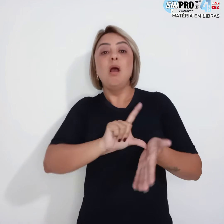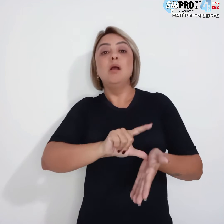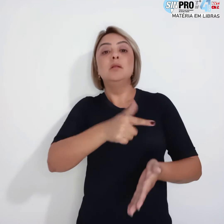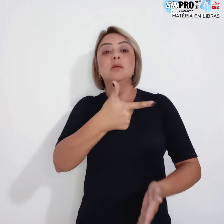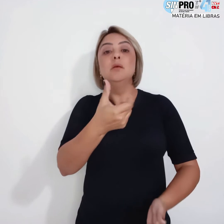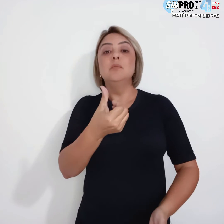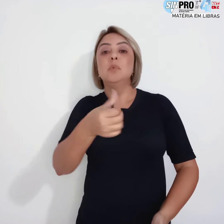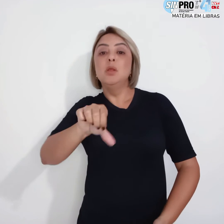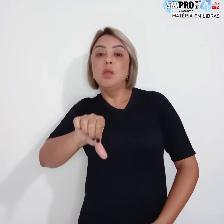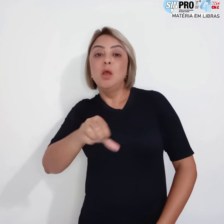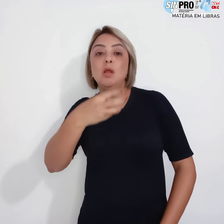com